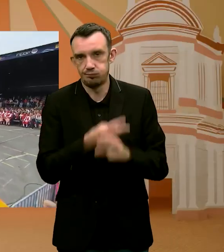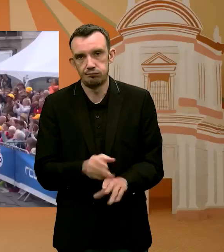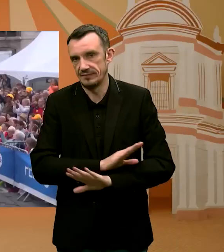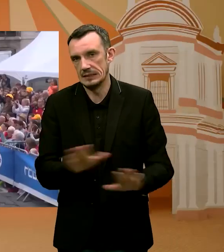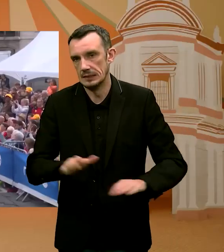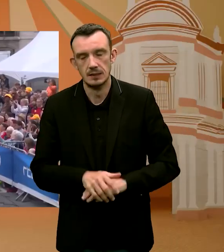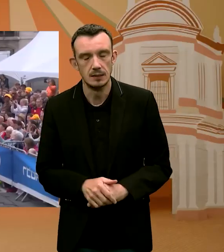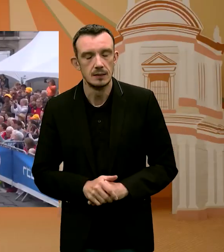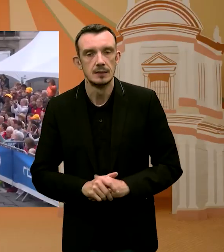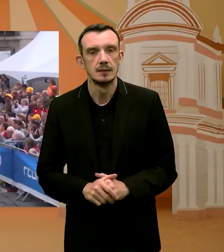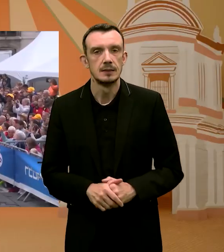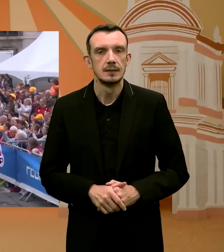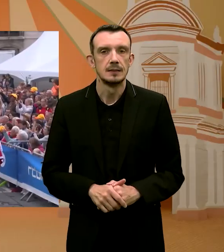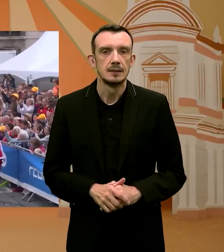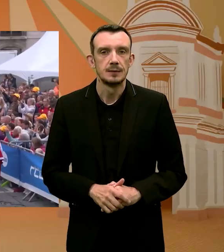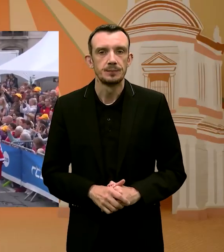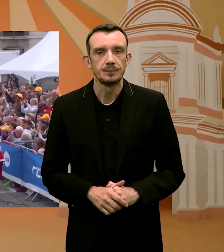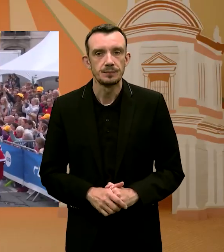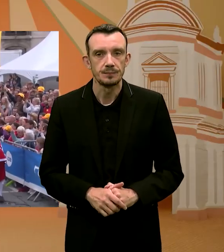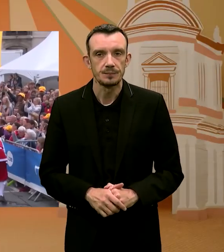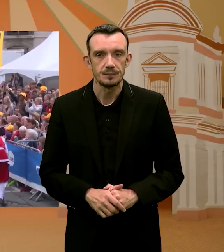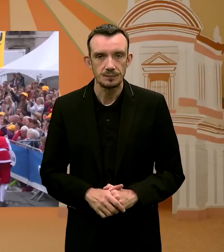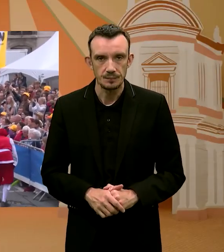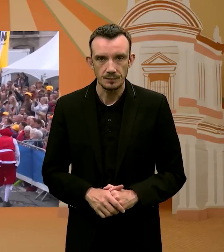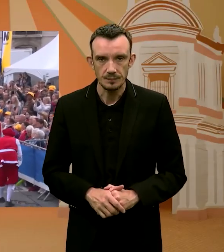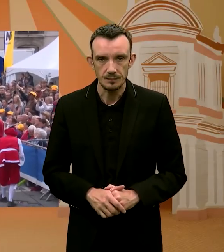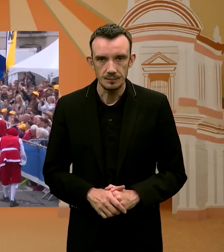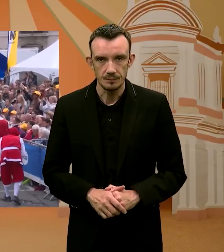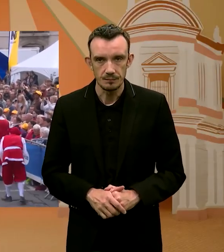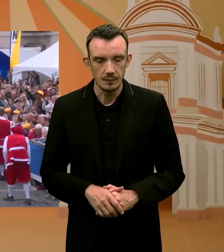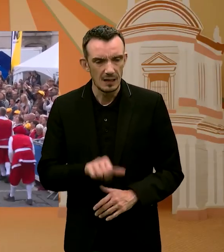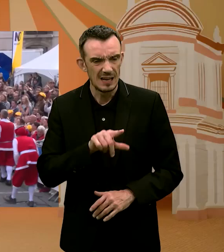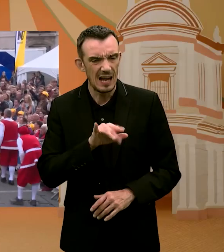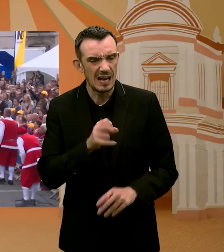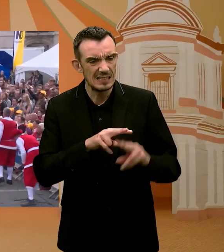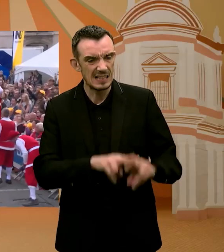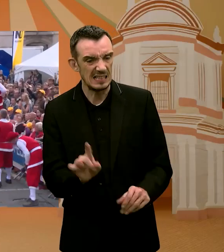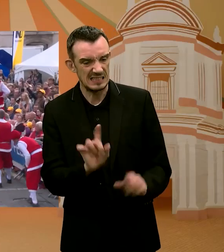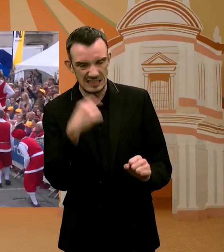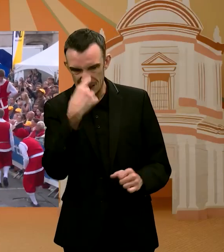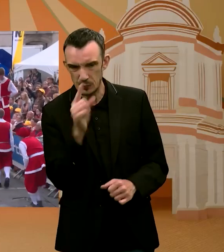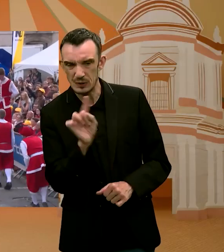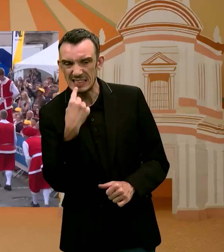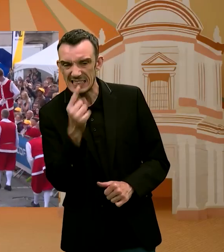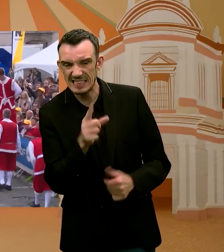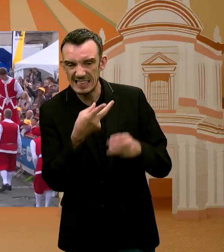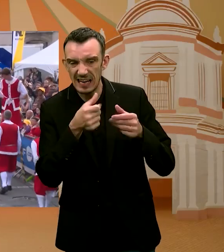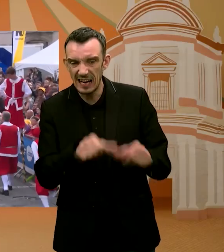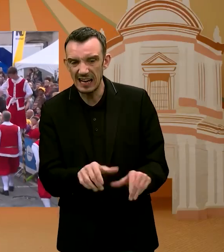contre 15 en fait. Hein. Voilà. Alice, Donc, on peut faire un petit topo. Il reste qui si on arrive à les repérer dans la mêlée, les Mélans? Antoine